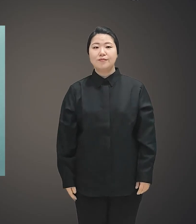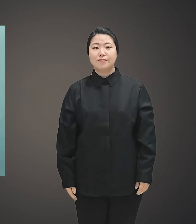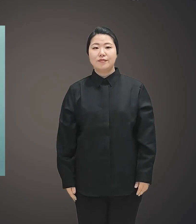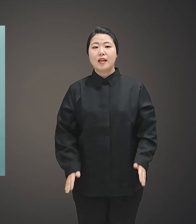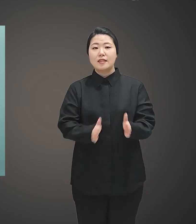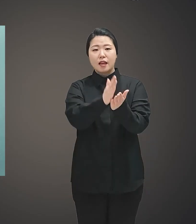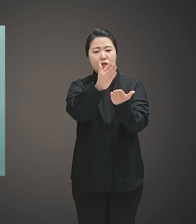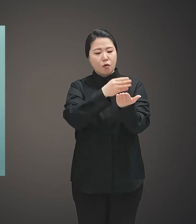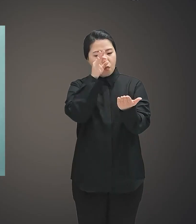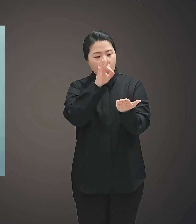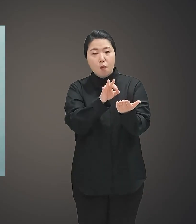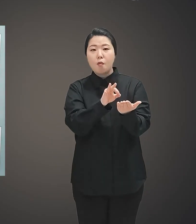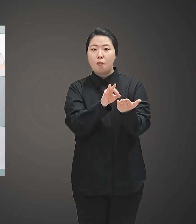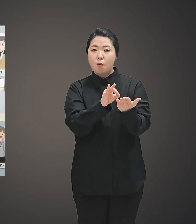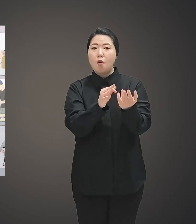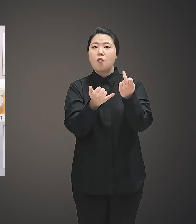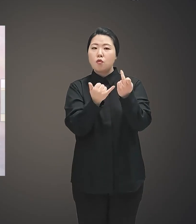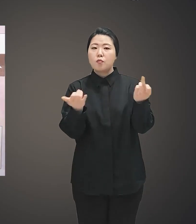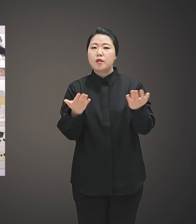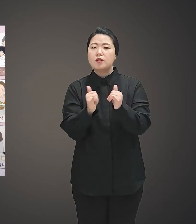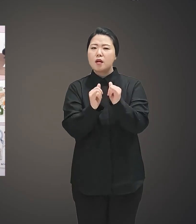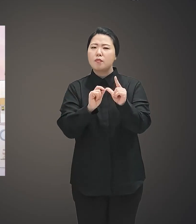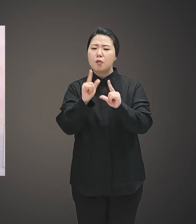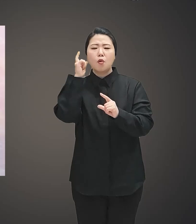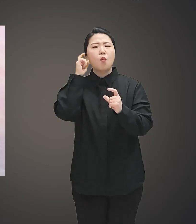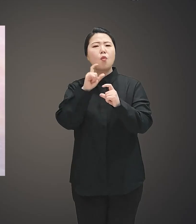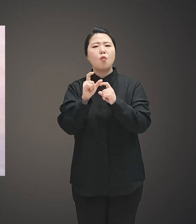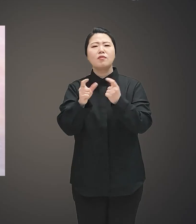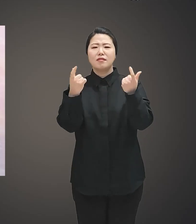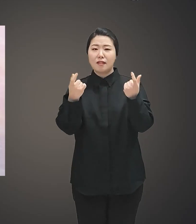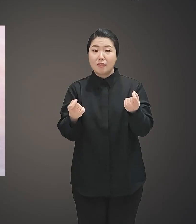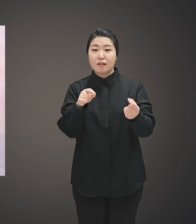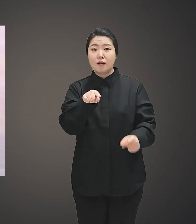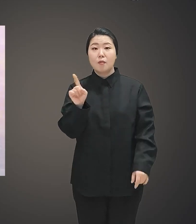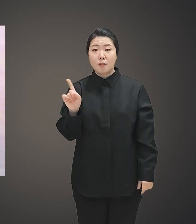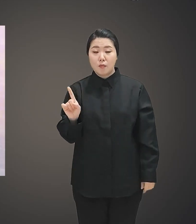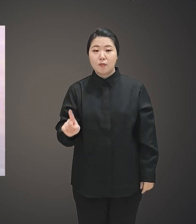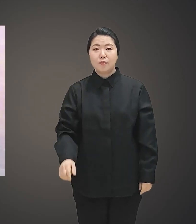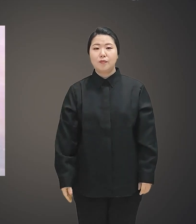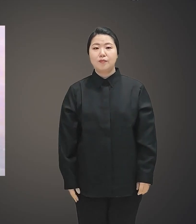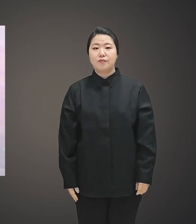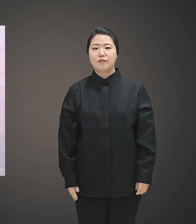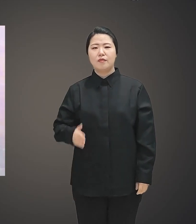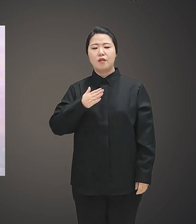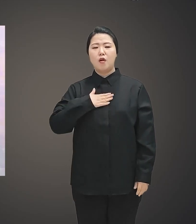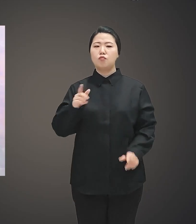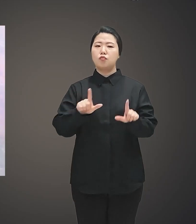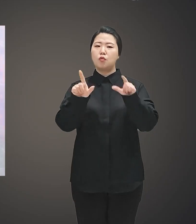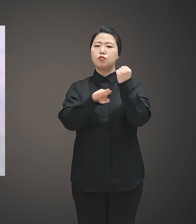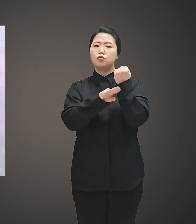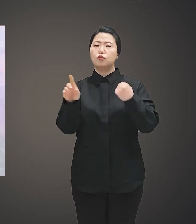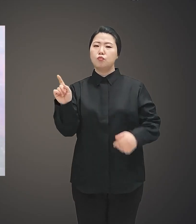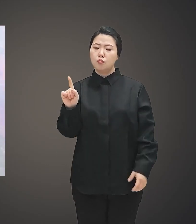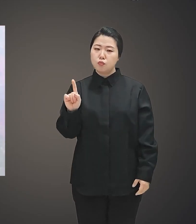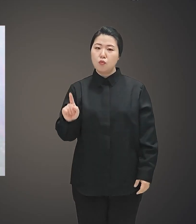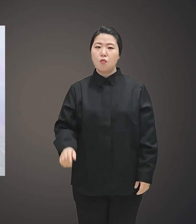이 책에서 만날 수 있는 직업인 대부분이 공통적인 고민을 했습니다. 나는 어떤 사람으로 살아갈 것이며